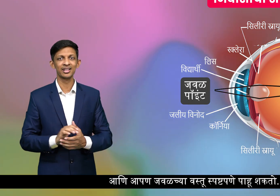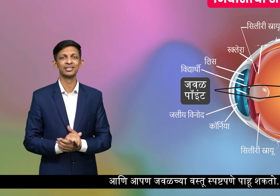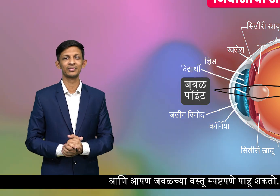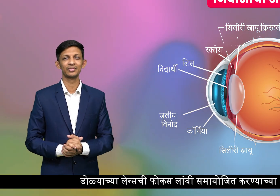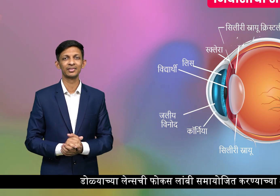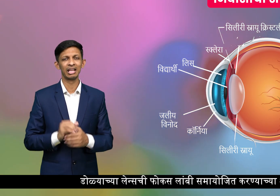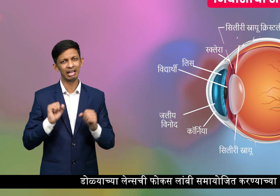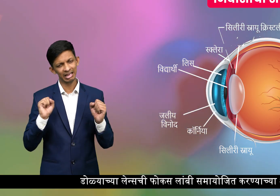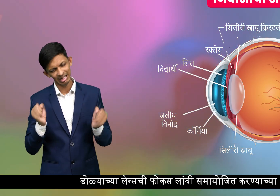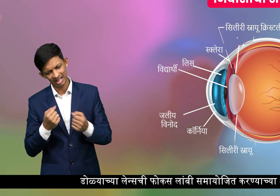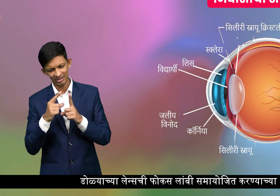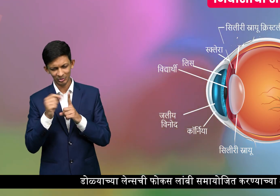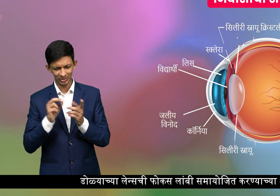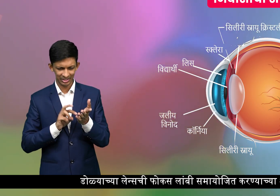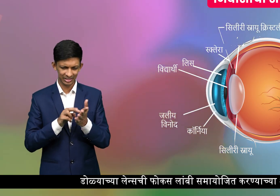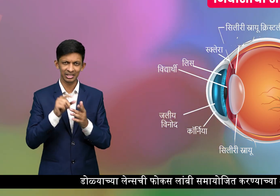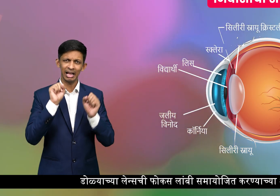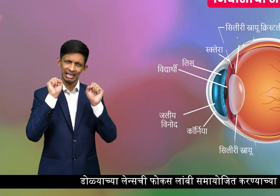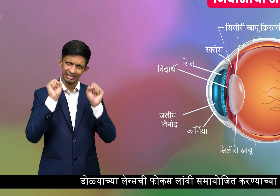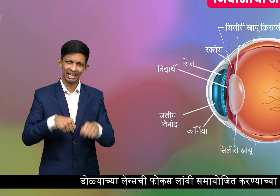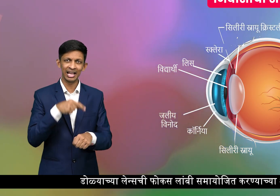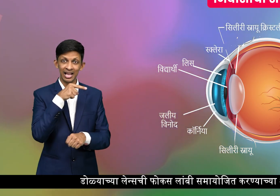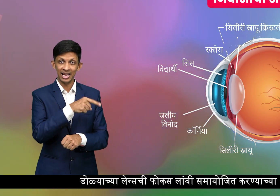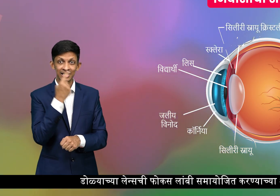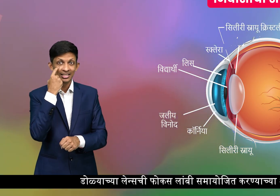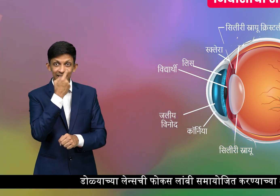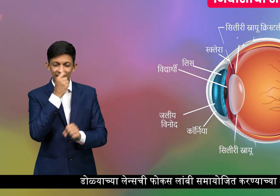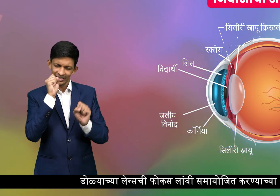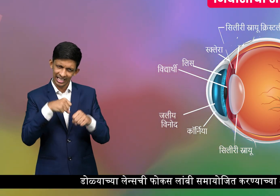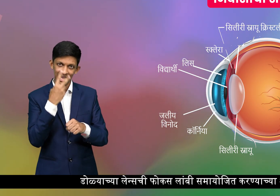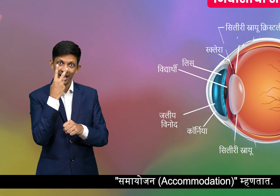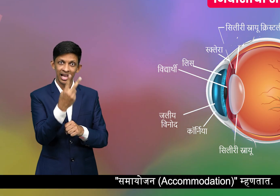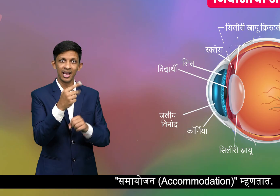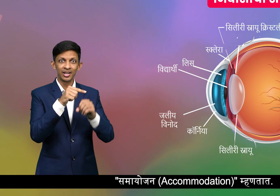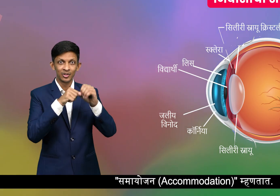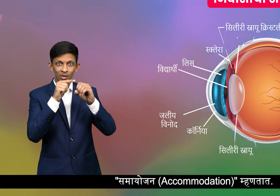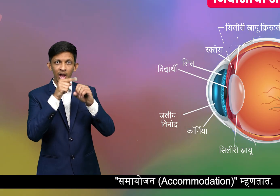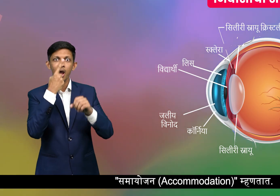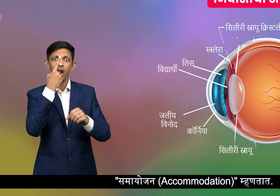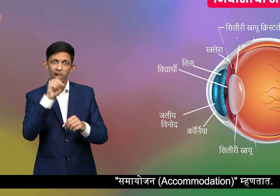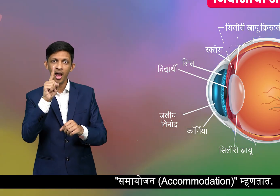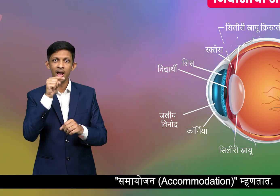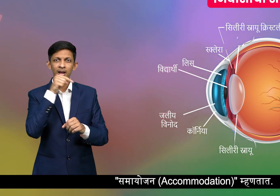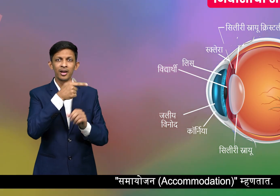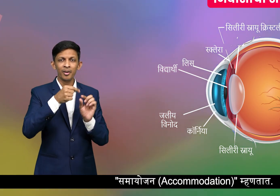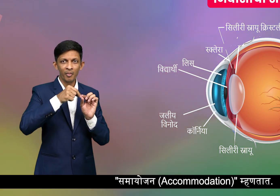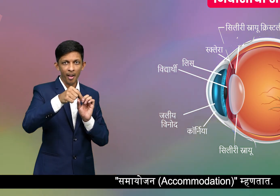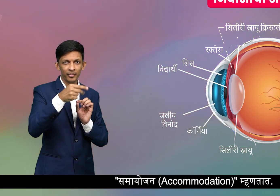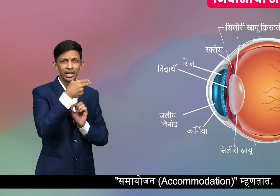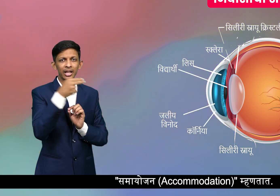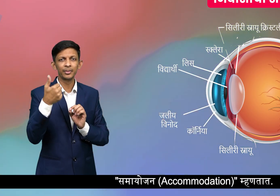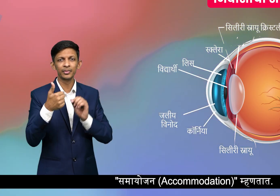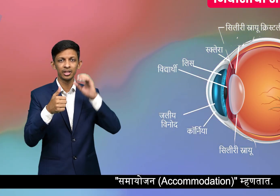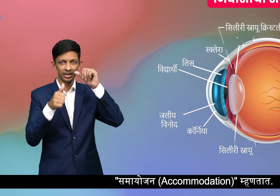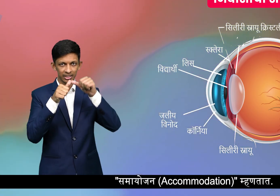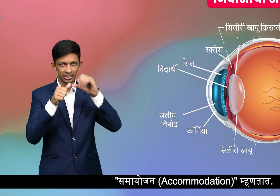डोळ्याच्या लेन्सची फोकस लांबी समायोजित करण्याच्या क्षमतेला समायोजन ॲकोमोडेशन म्हणतात.